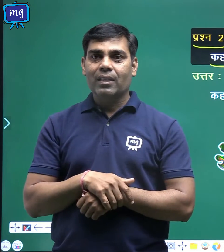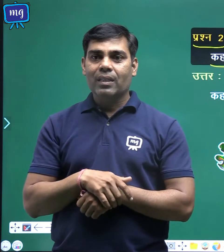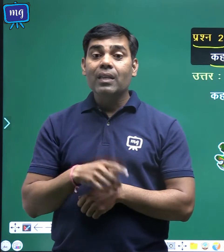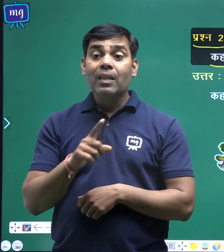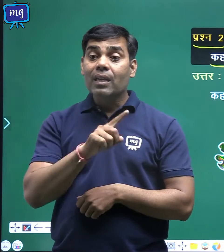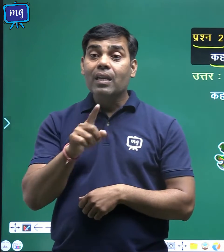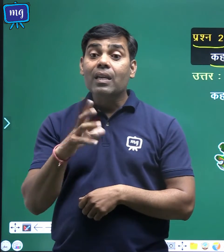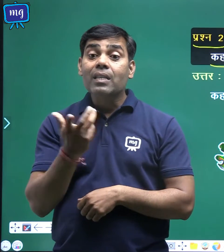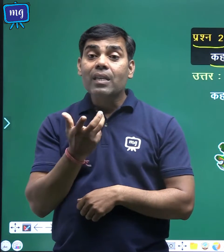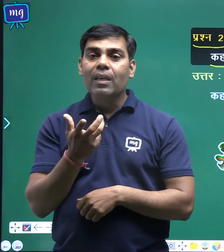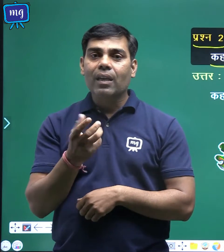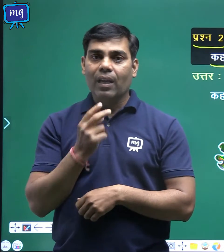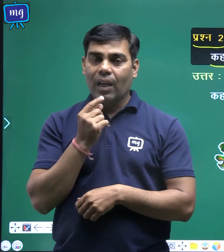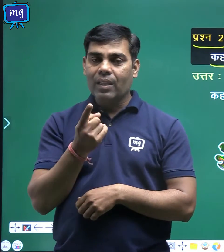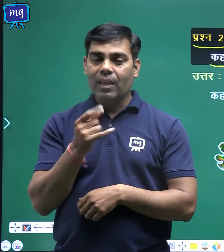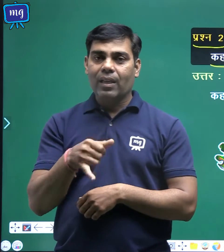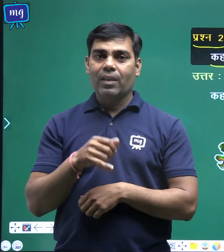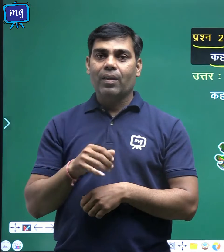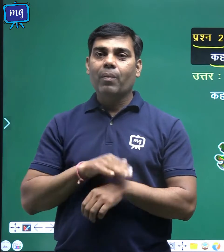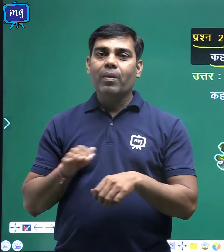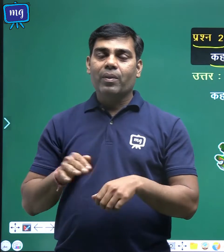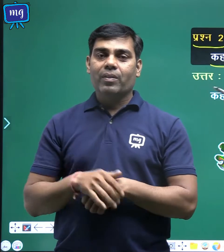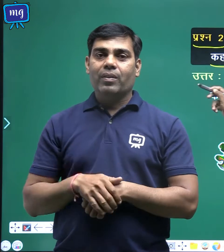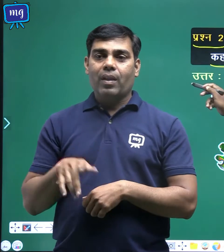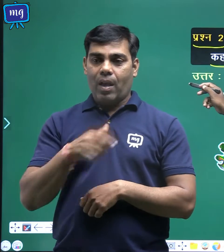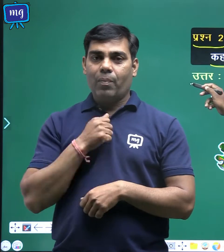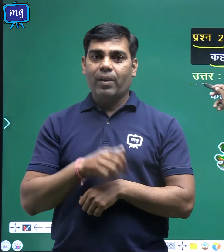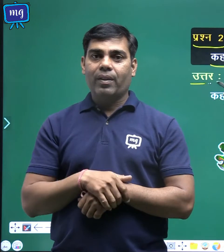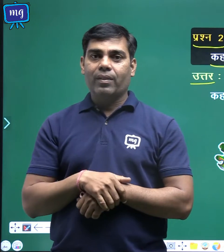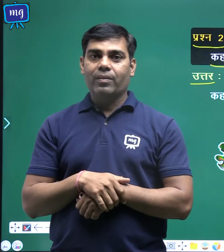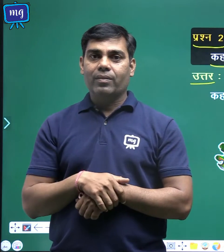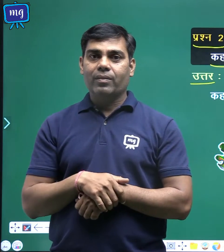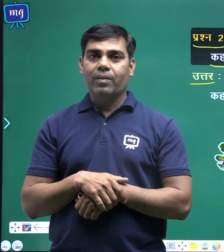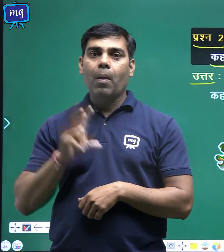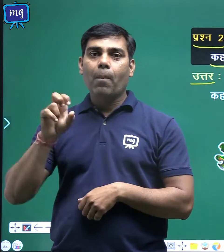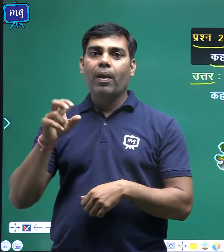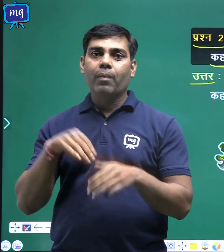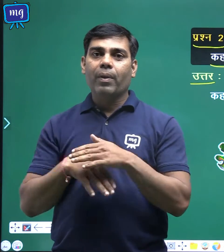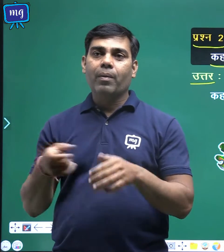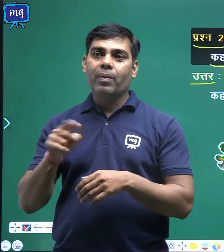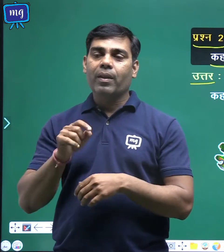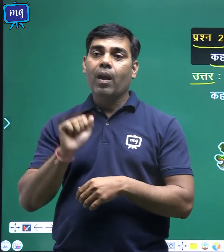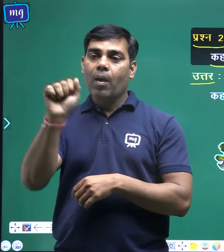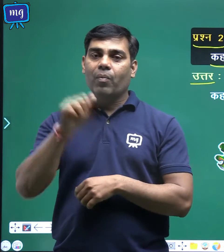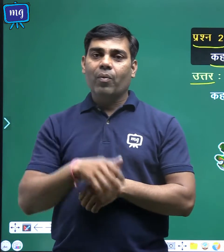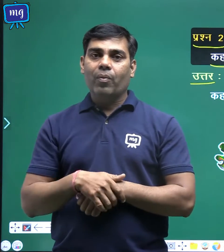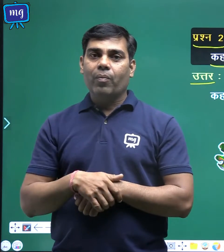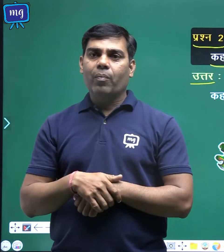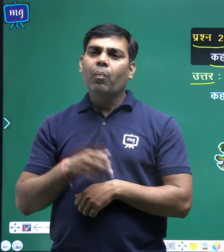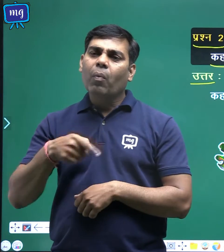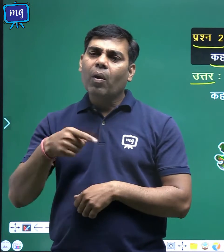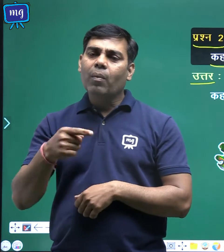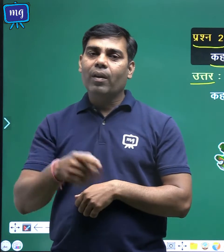हैं? प्यारे बच्चों, हमने पाठ में भी आपको बार